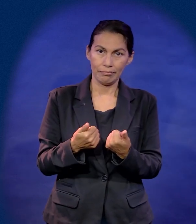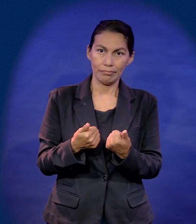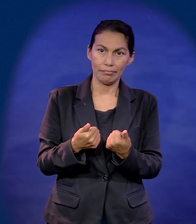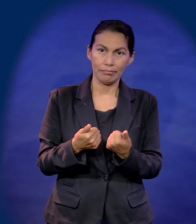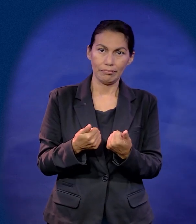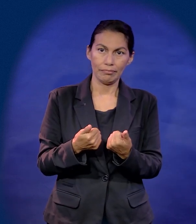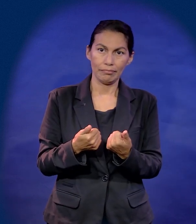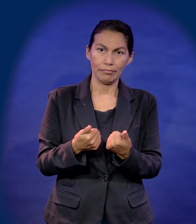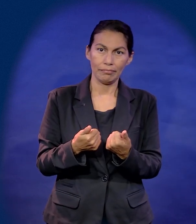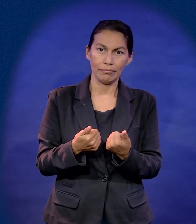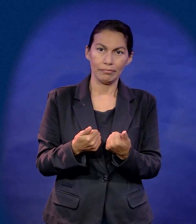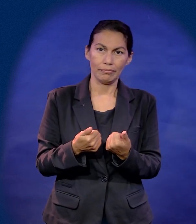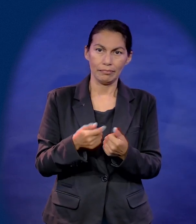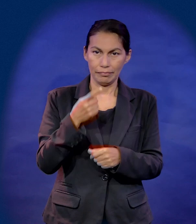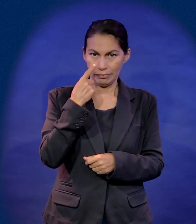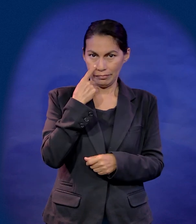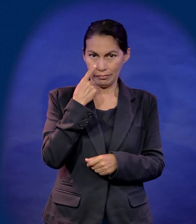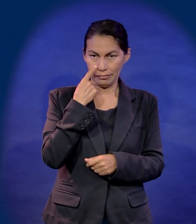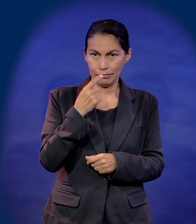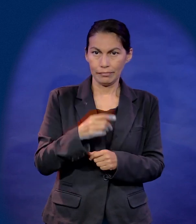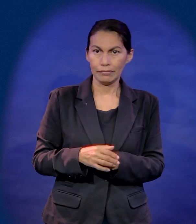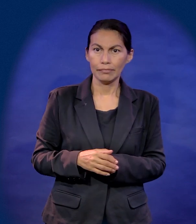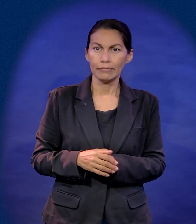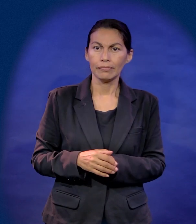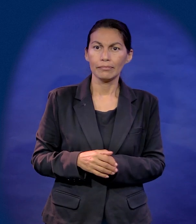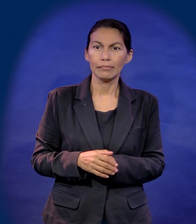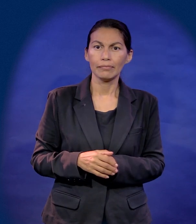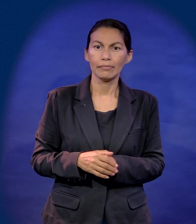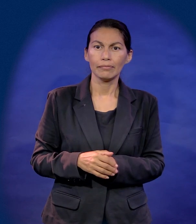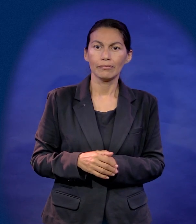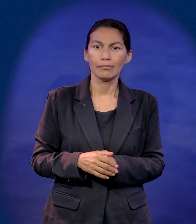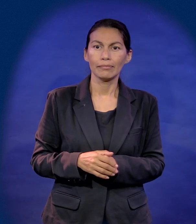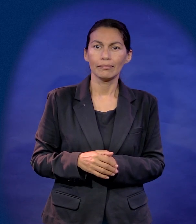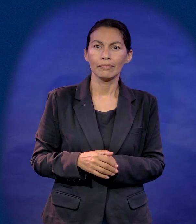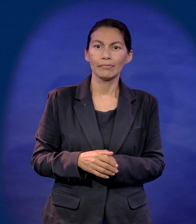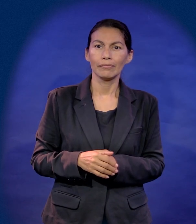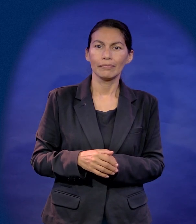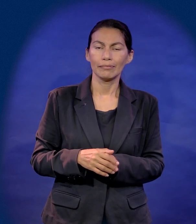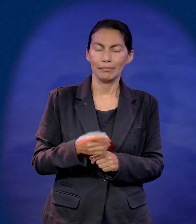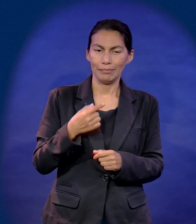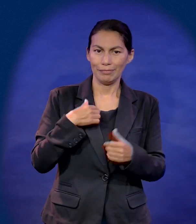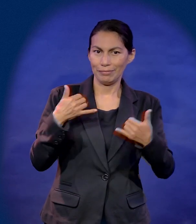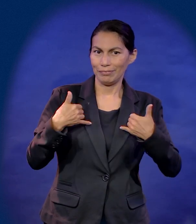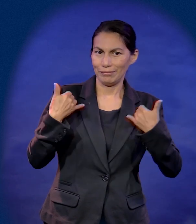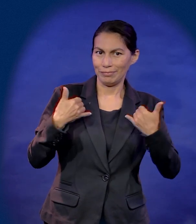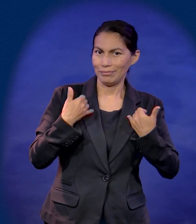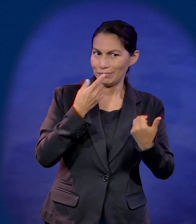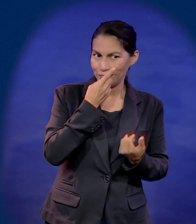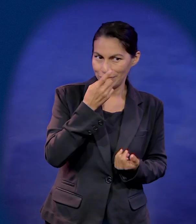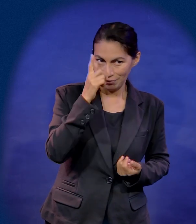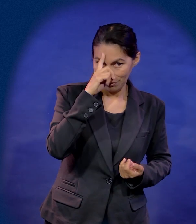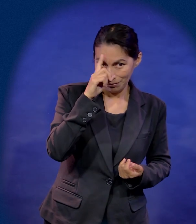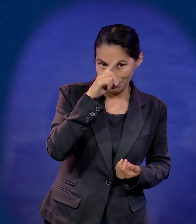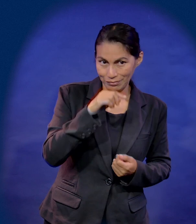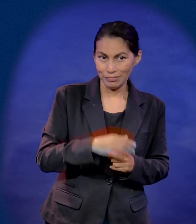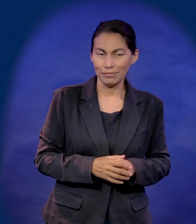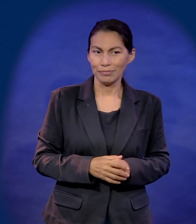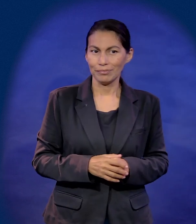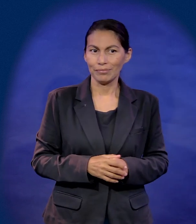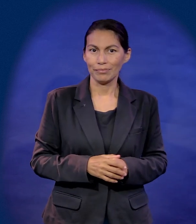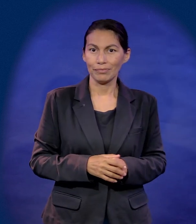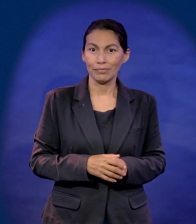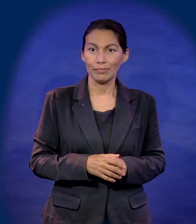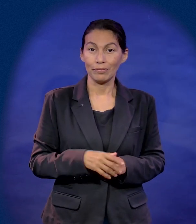marearte. ¿Estás conmigo? Ahora, déjeme ir un poquito con los muchachos, porque pues soy muchacho, tengo